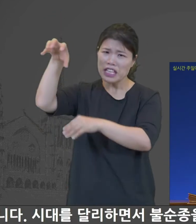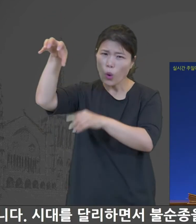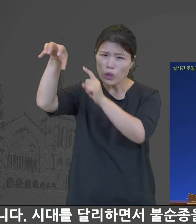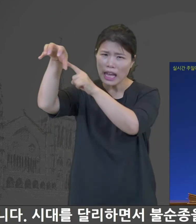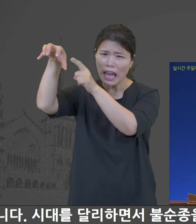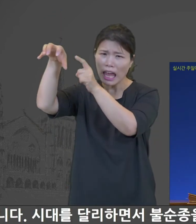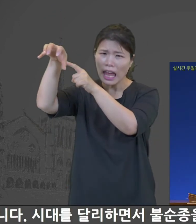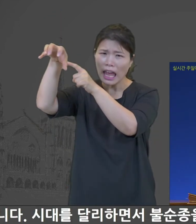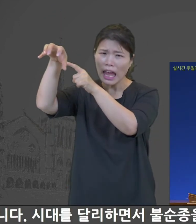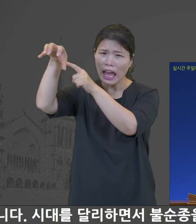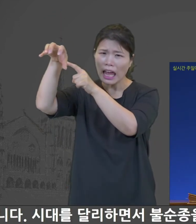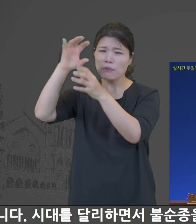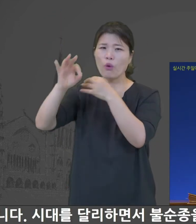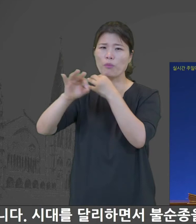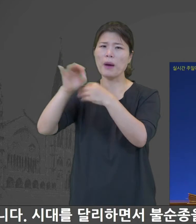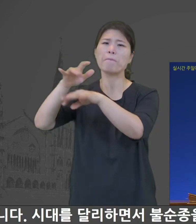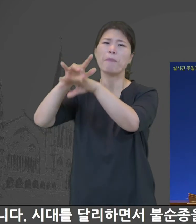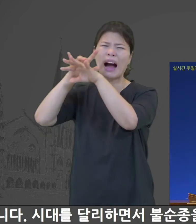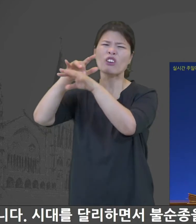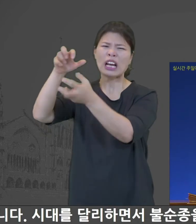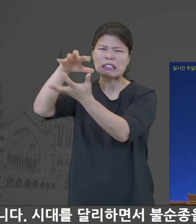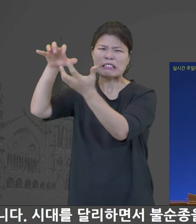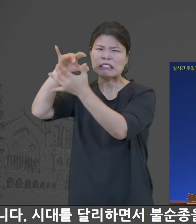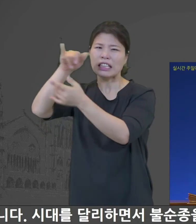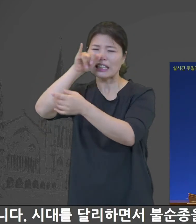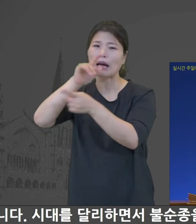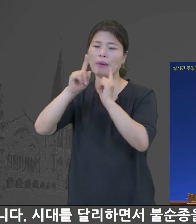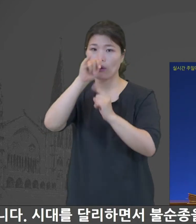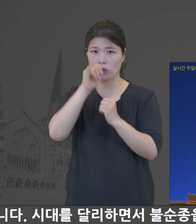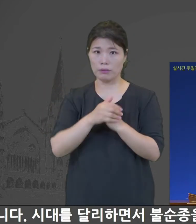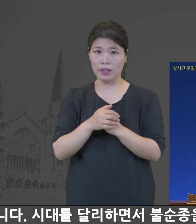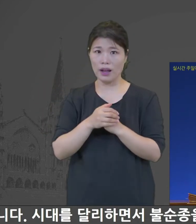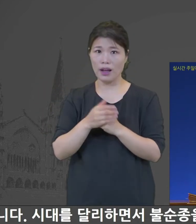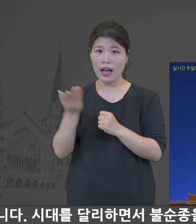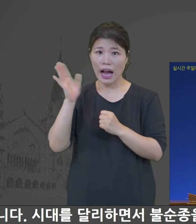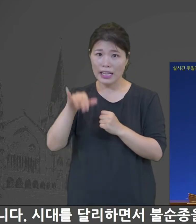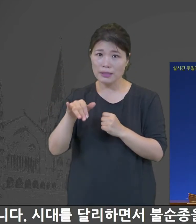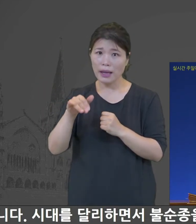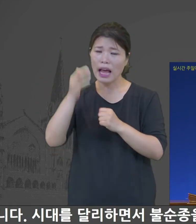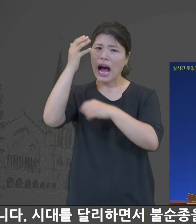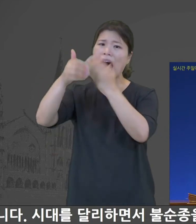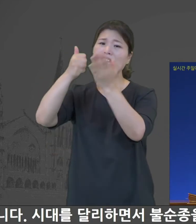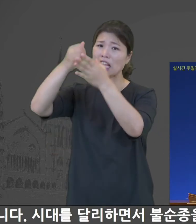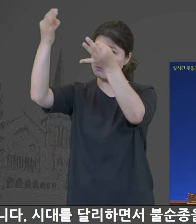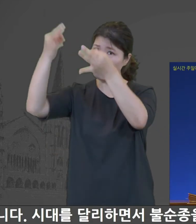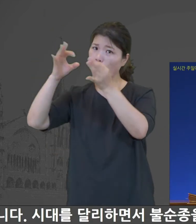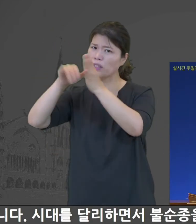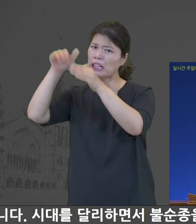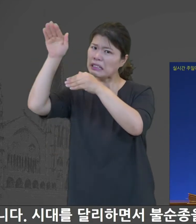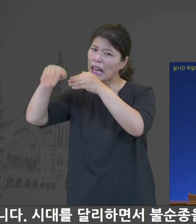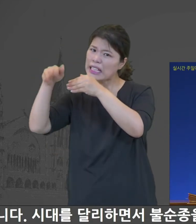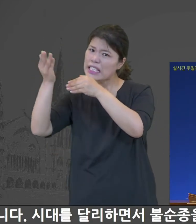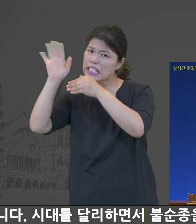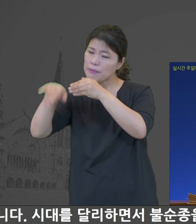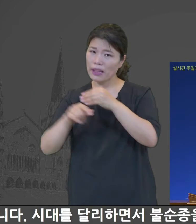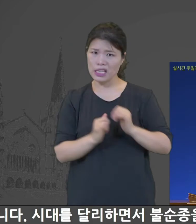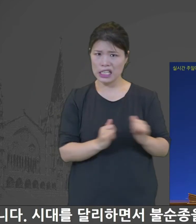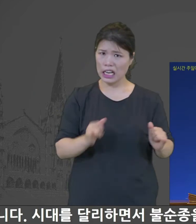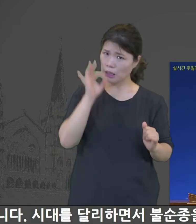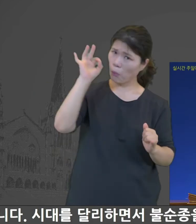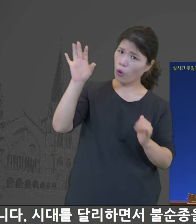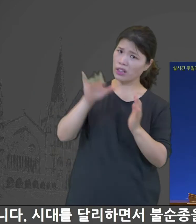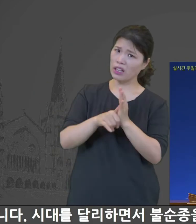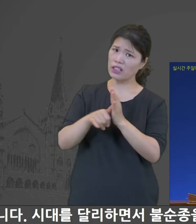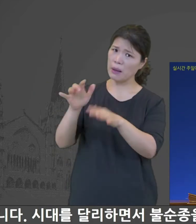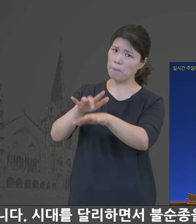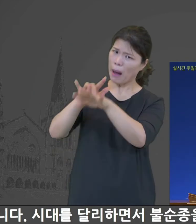계신 곳보다는 퍽 낮은 곳인데도 인간들이 보면 조금은 높은 곳이라 인간은 마귀의 힘이 커 보이고